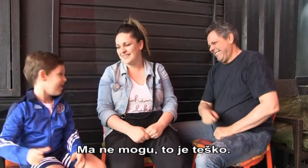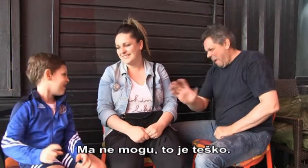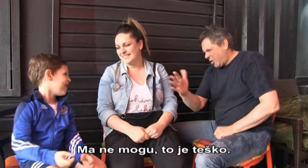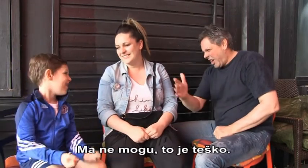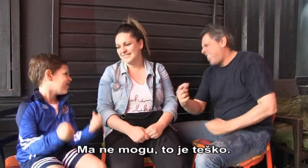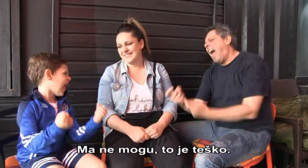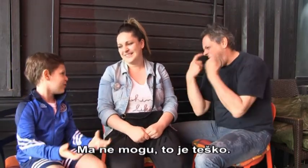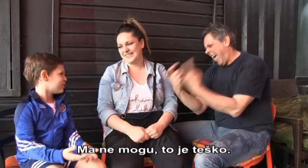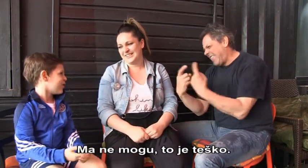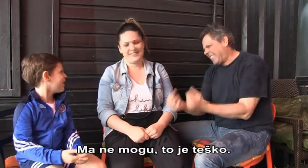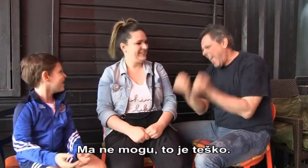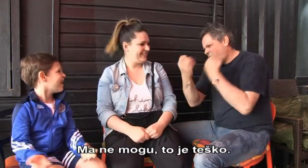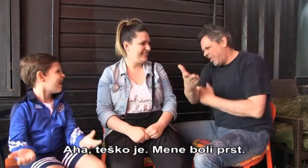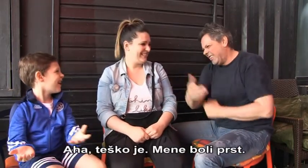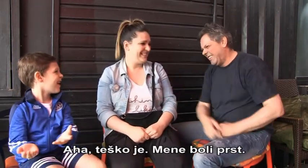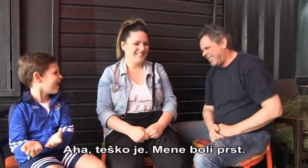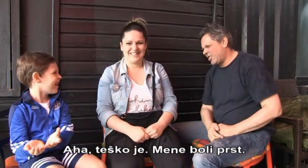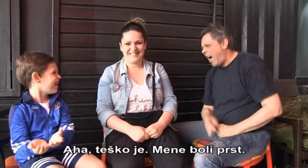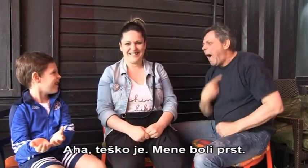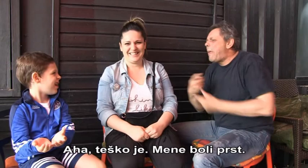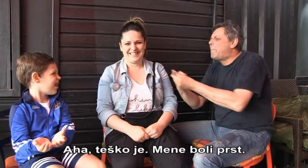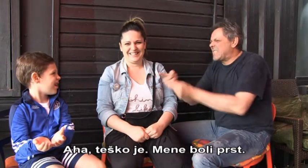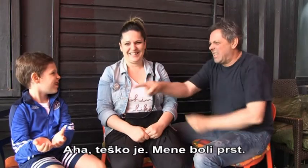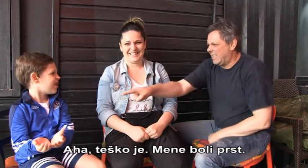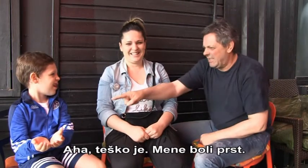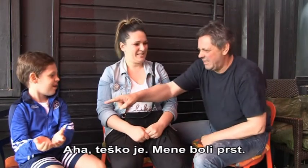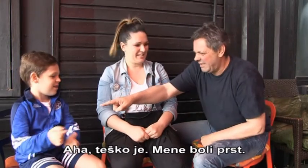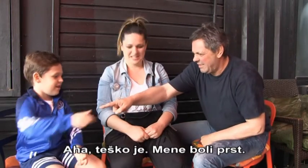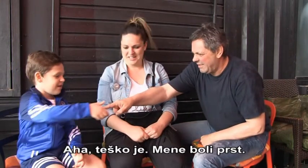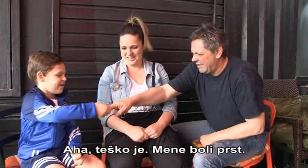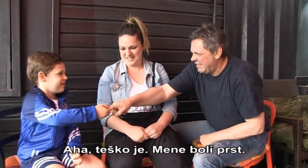Ne može, teško. Ne, ne prsa.